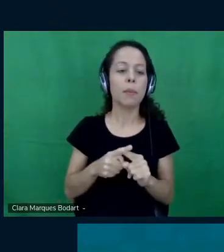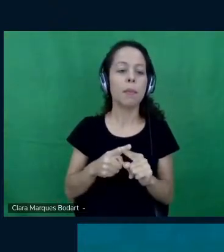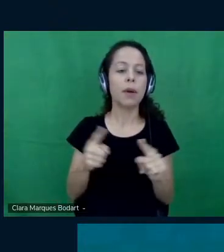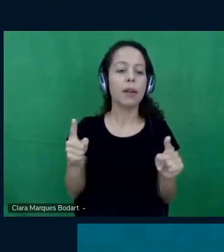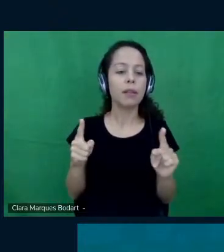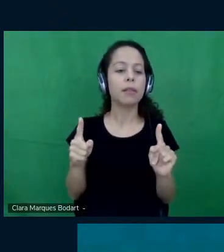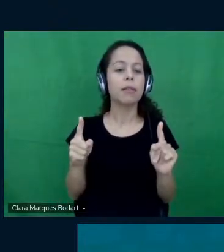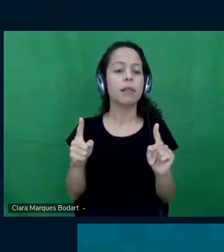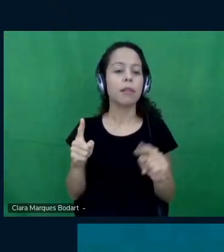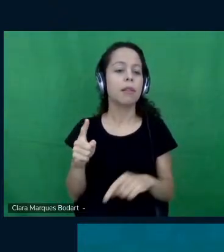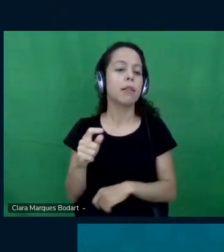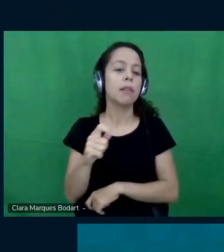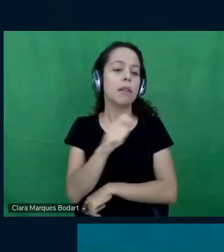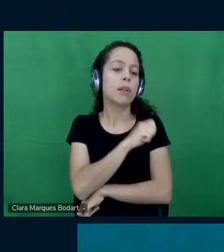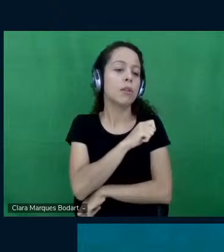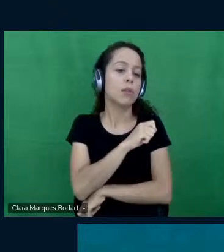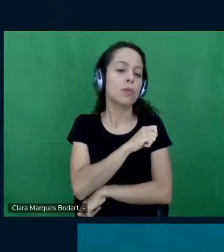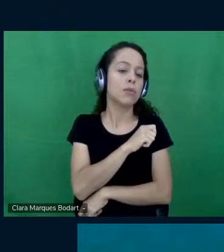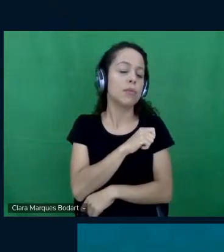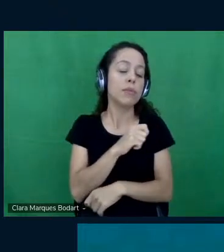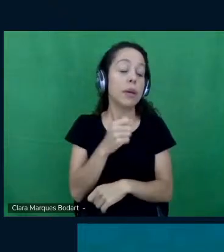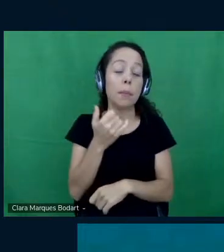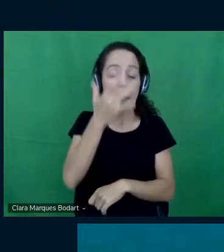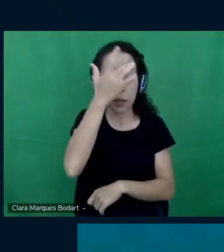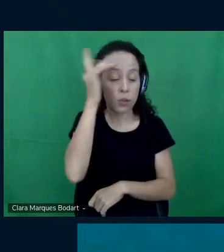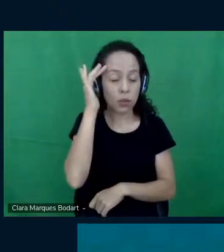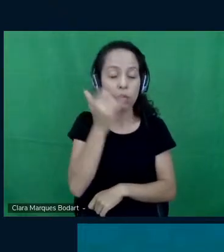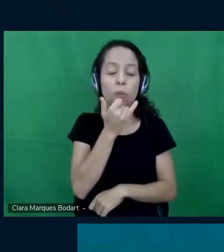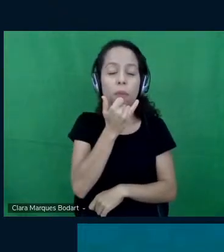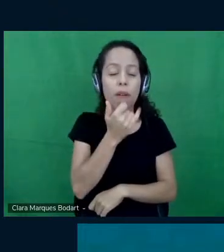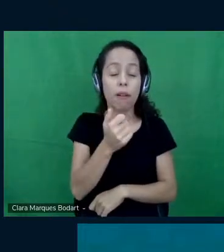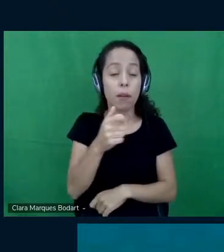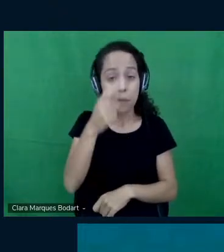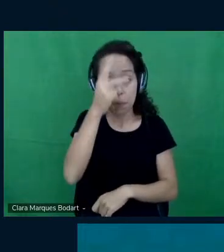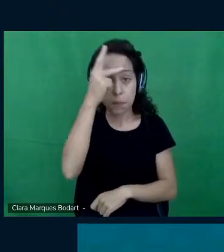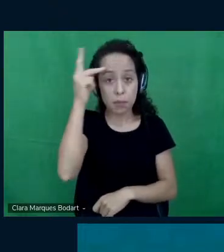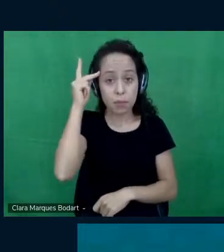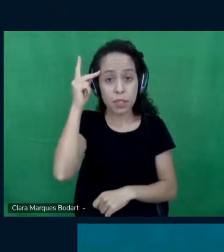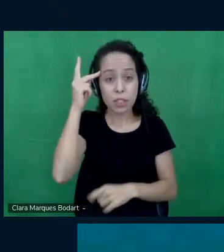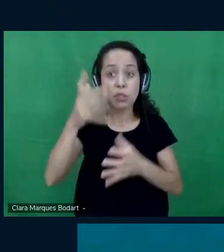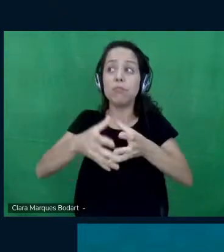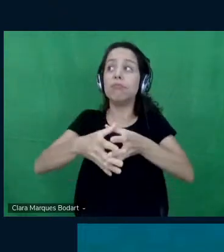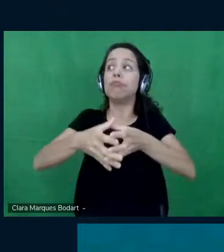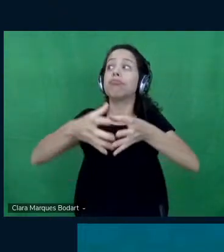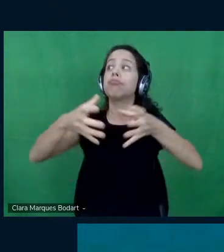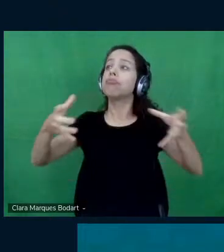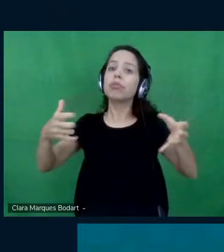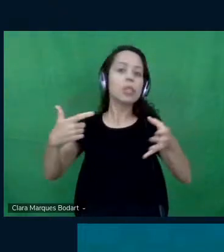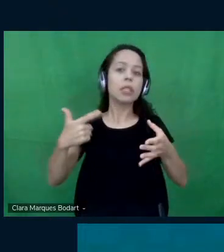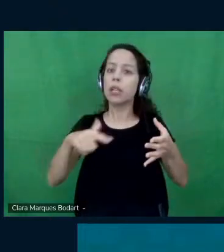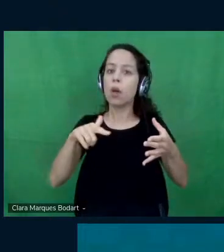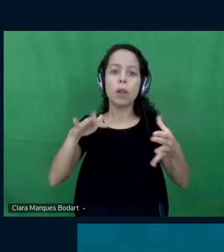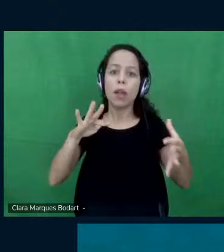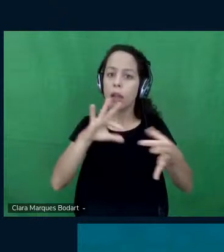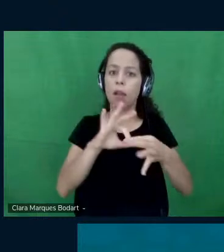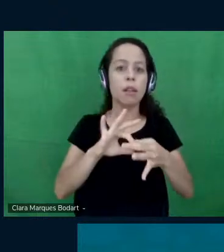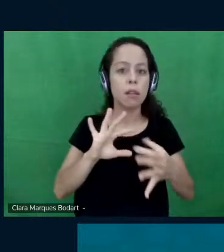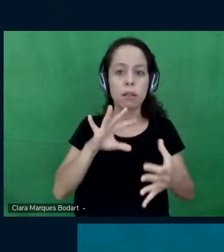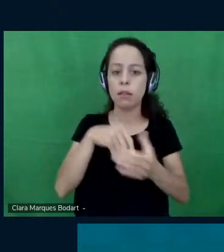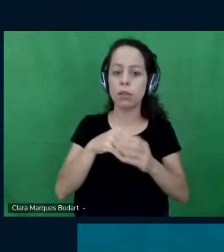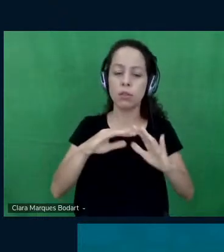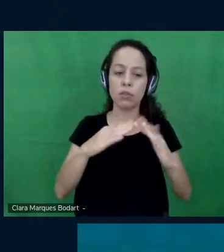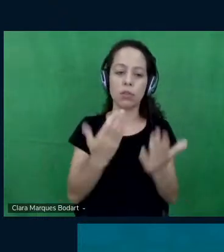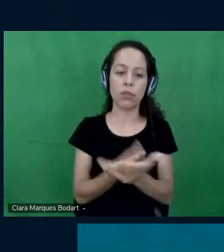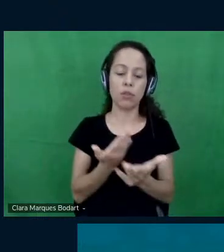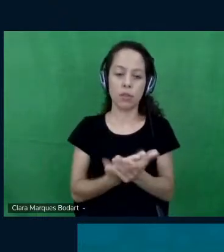de pessoas sem qualquer vínculo escolar. Então, esse quadro, ele é fundamental para entender a educação da juventude no Brasil.